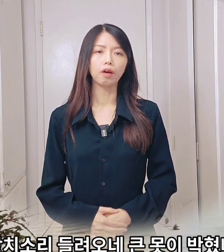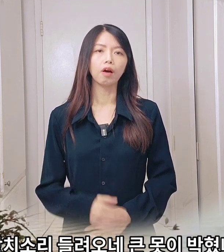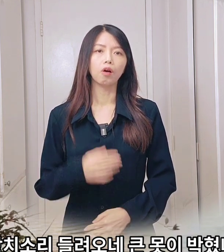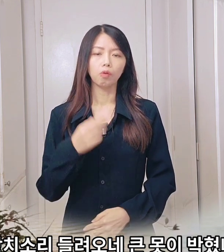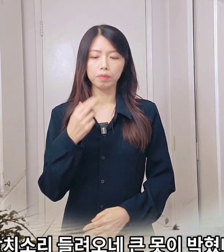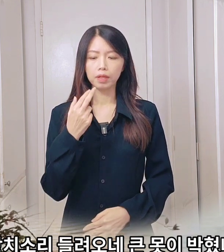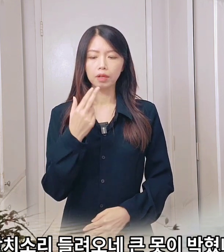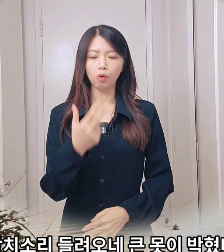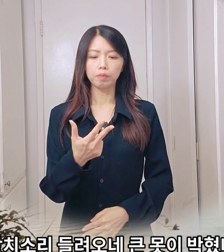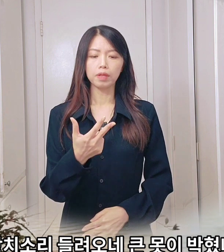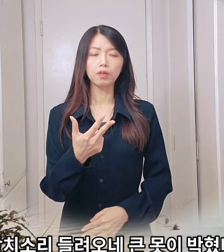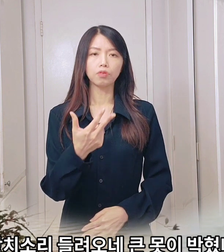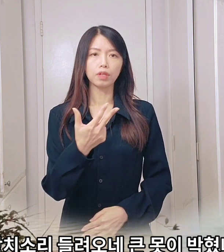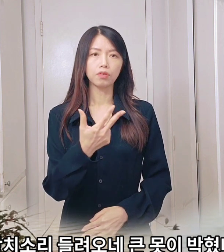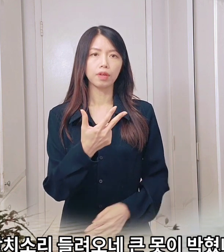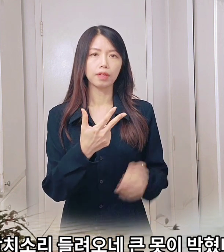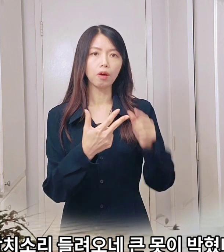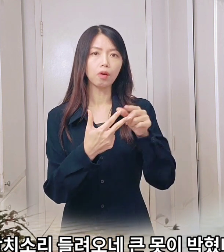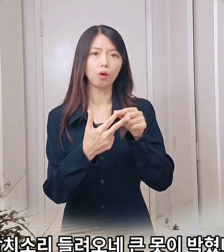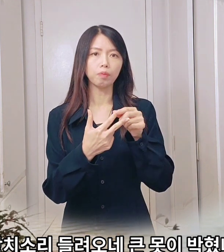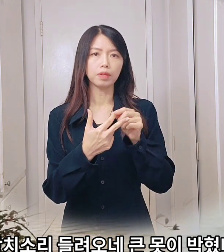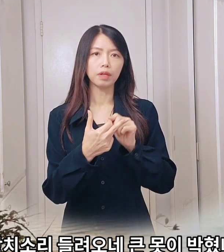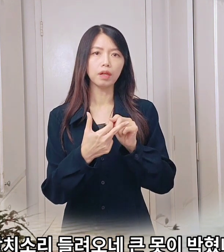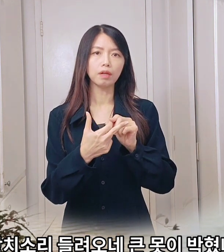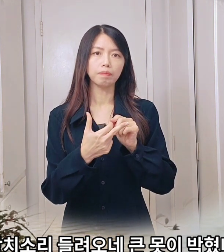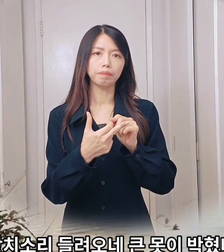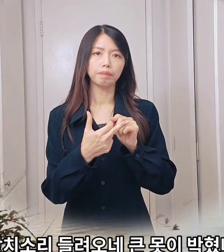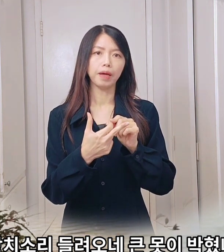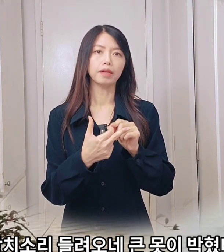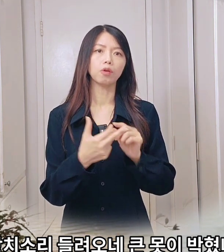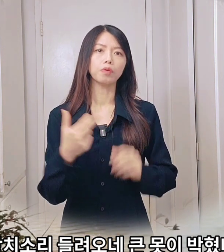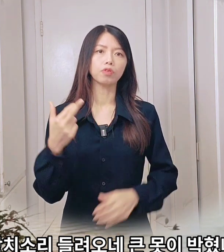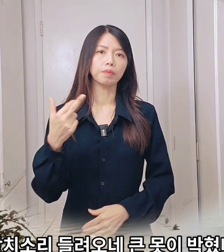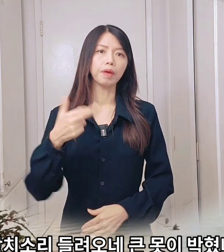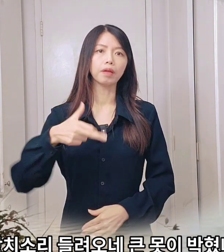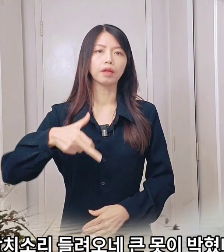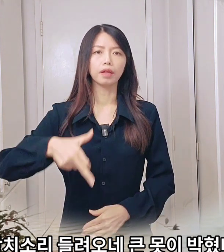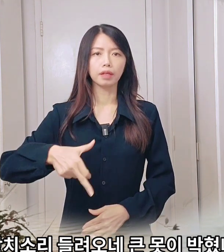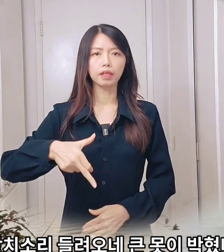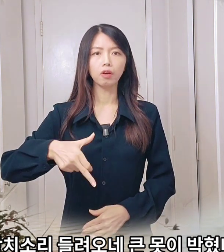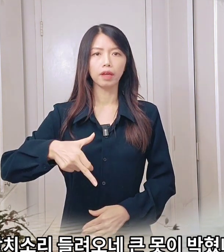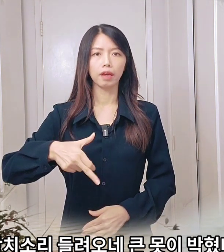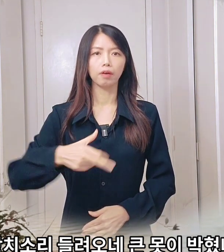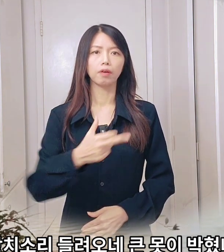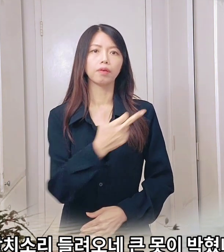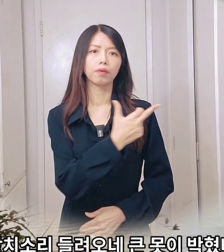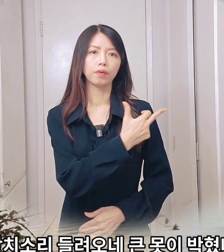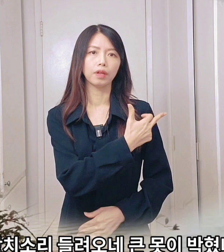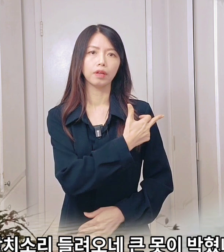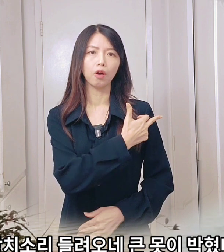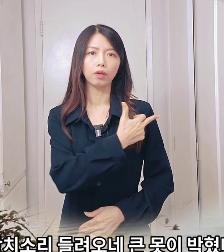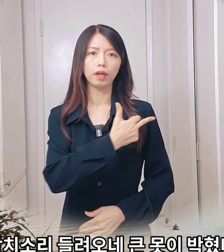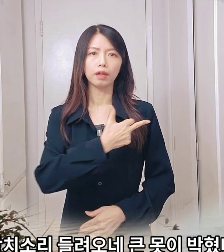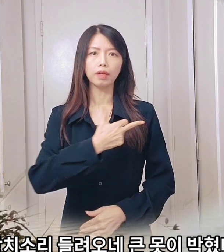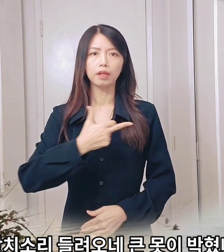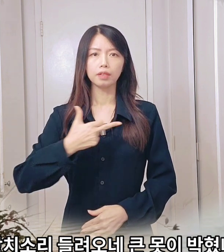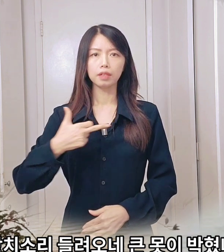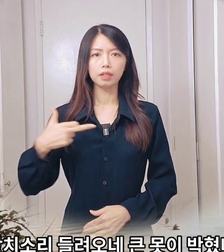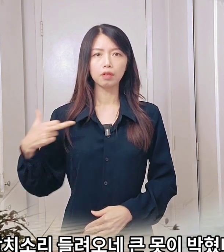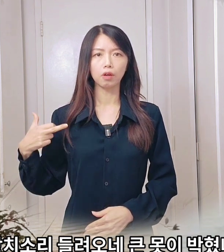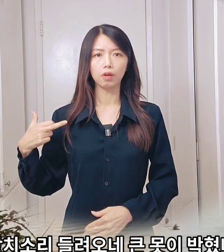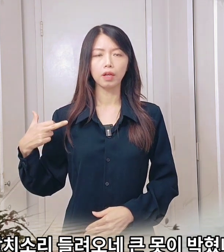되는데요. 엄지, 검지, 중지 중에서 검지를 반을 접어주시면 키역이에요. 이렇게